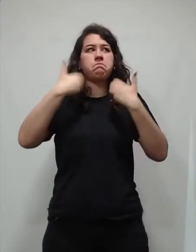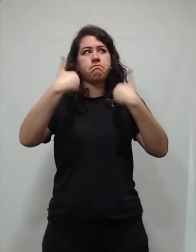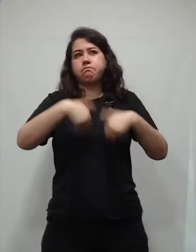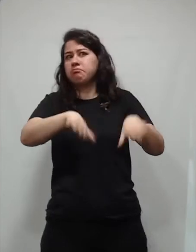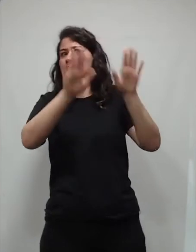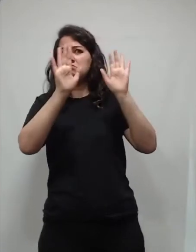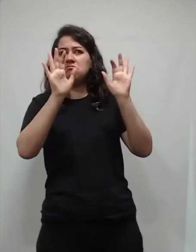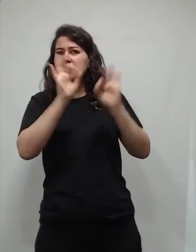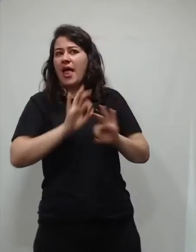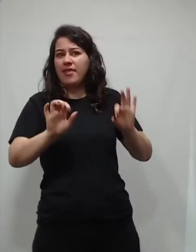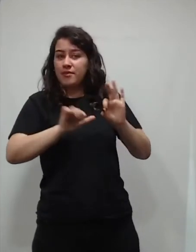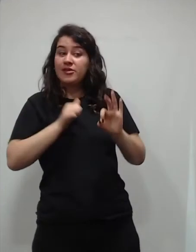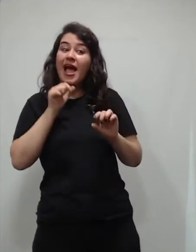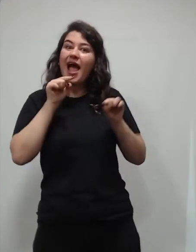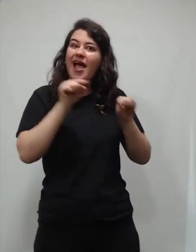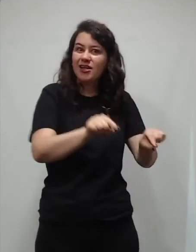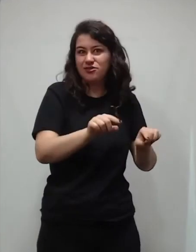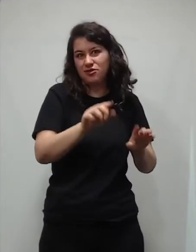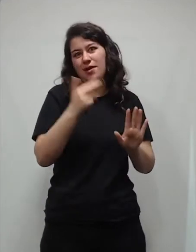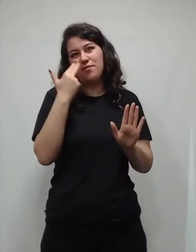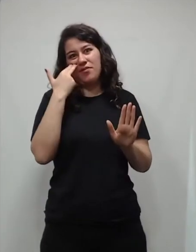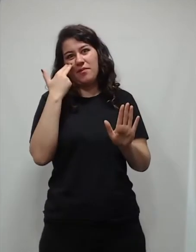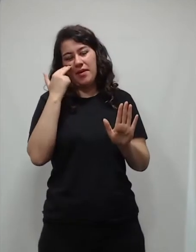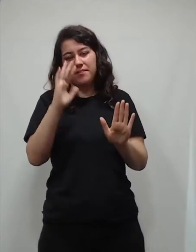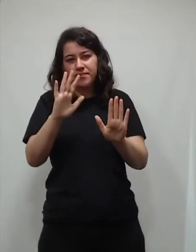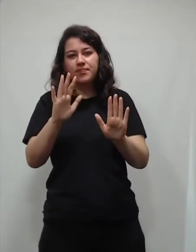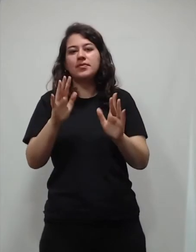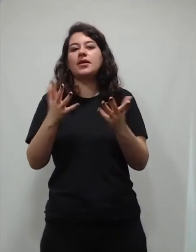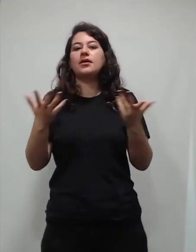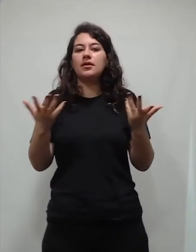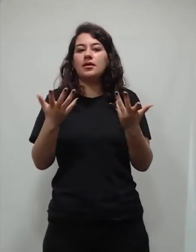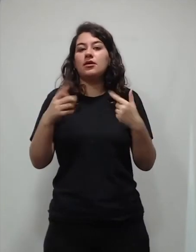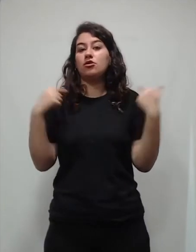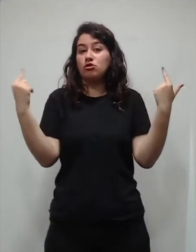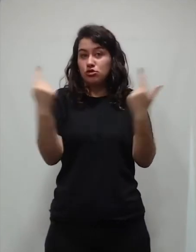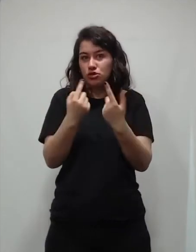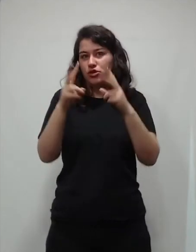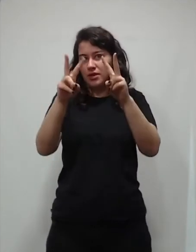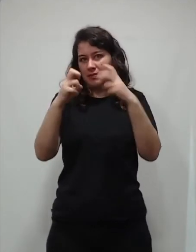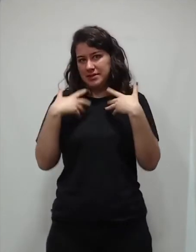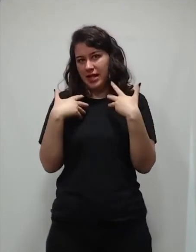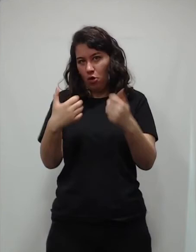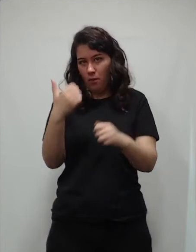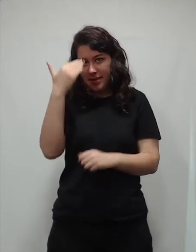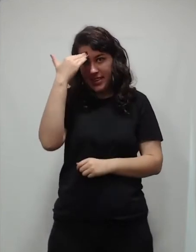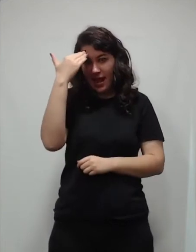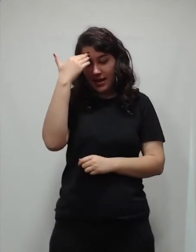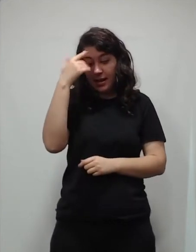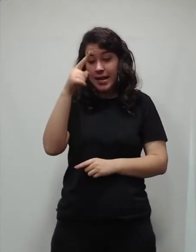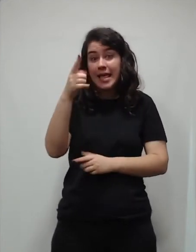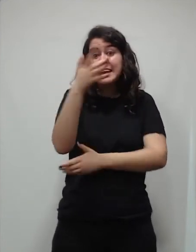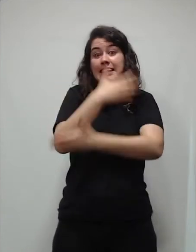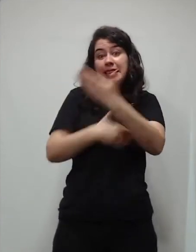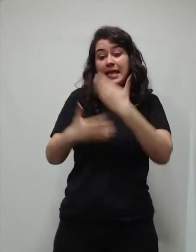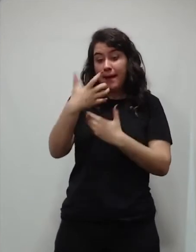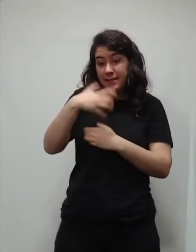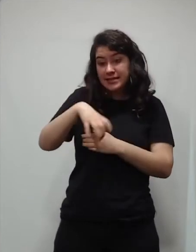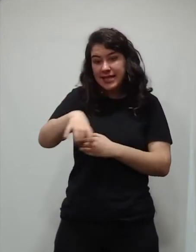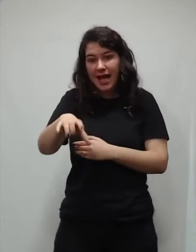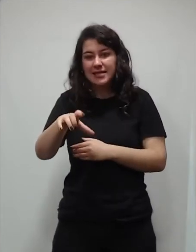hace nada. ¿Tá? Entonces, dentro del campo de la salud mental, la